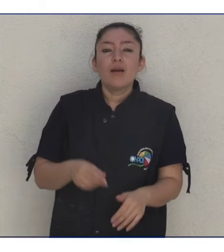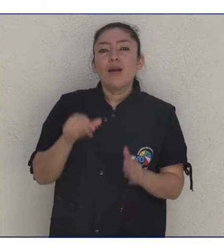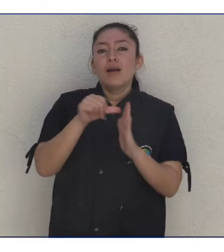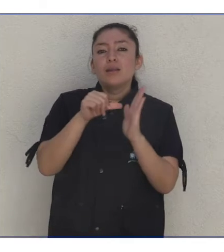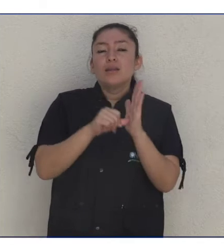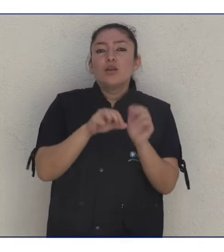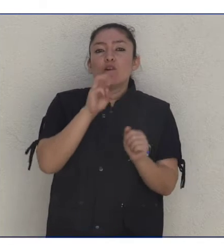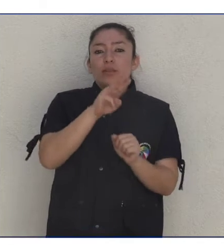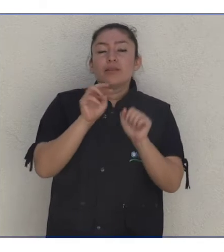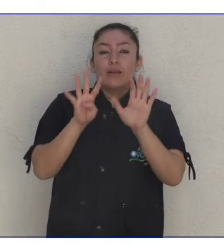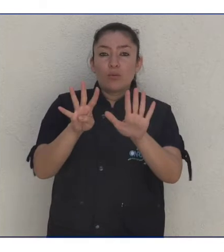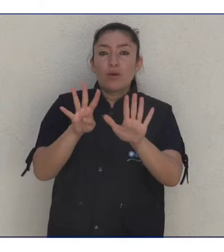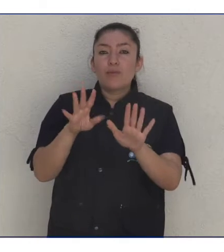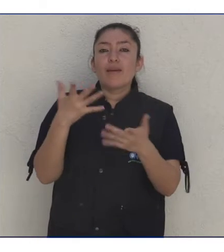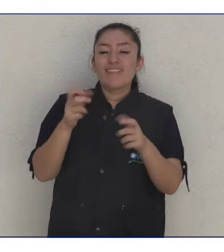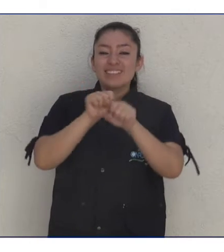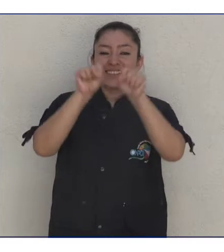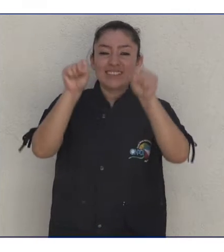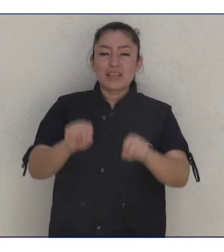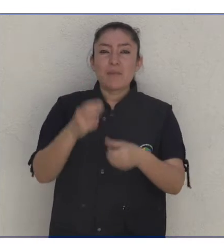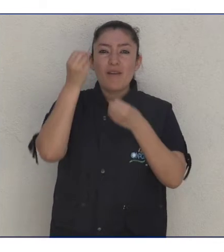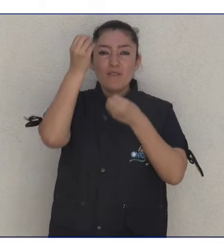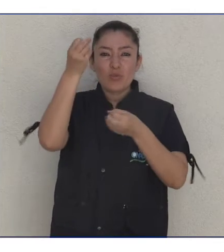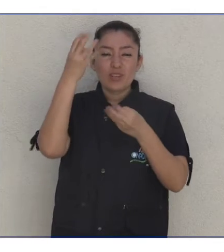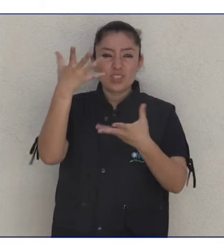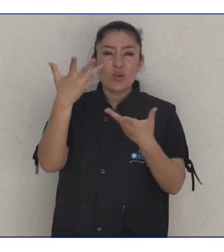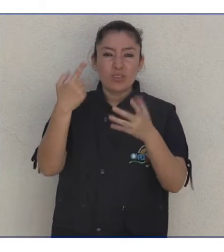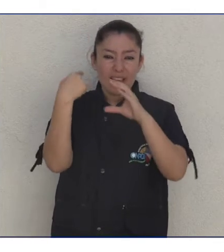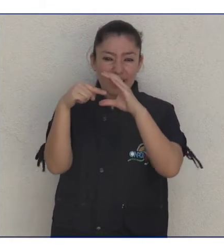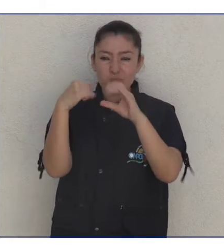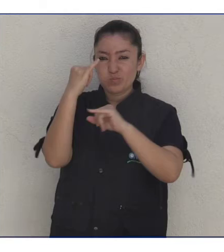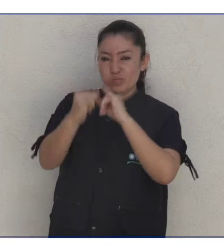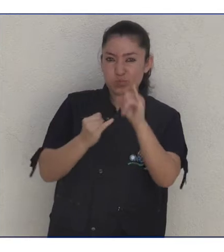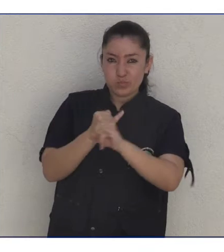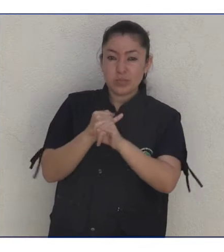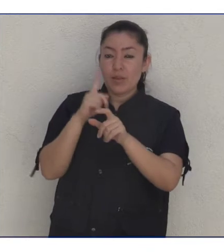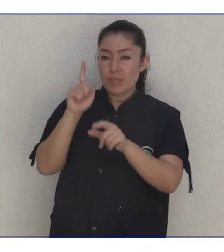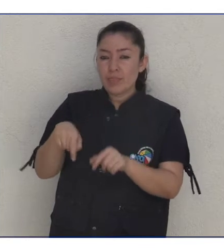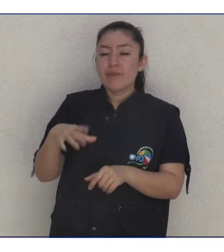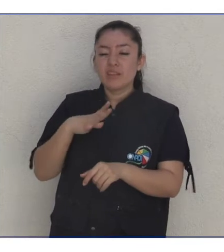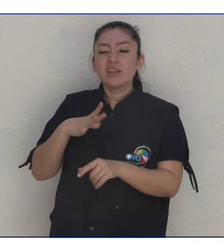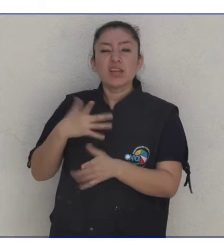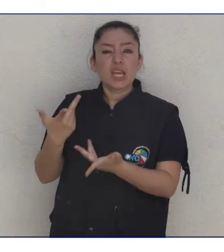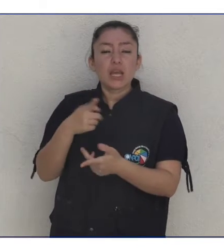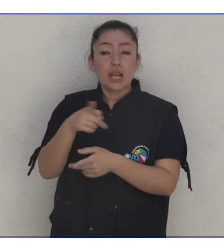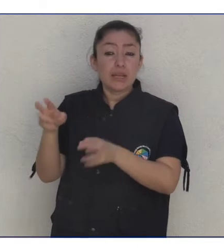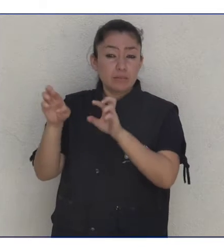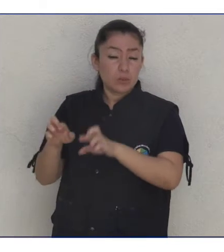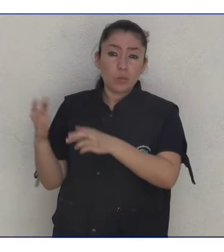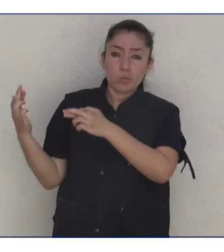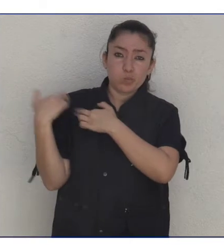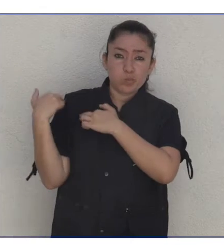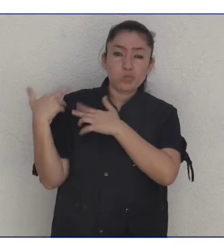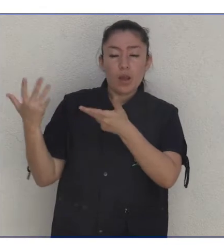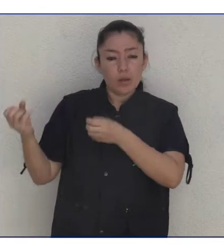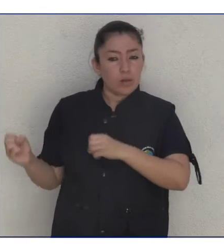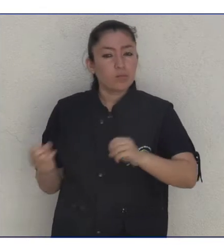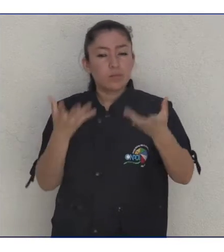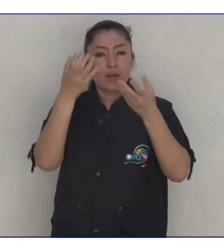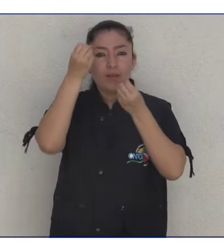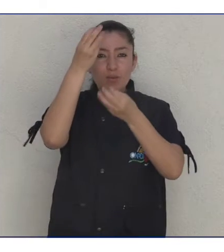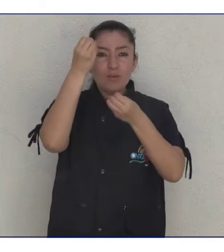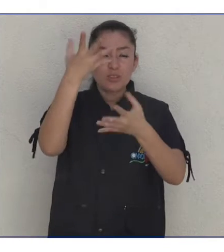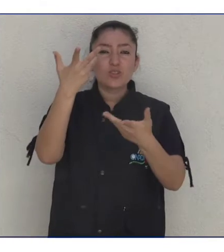Artículo 39. Sistemas de información electrónicos. Los sujetos obligados establecerán como vía de acceso a la información pública,